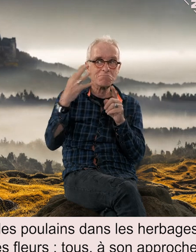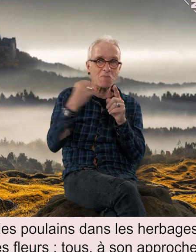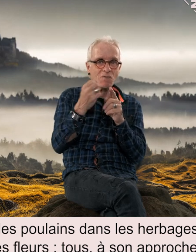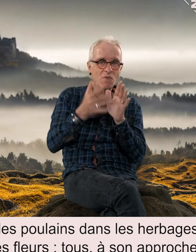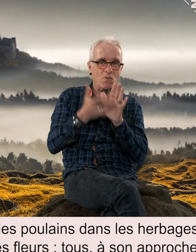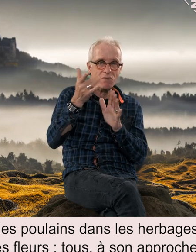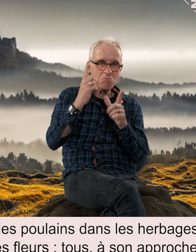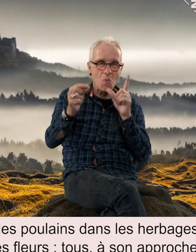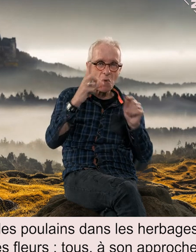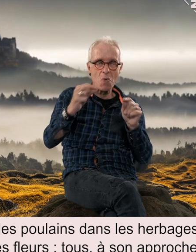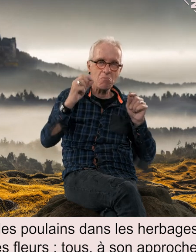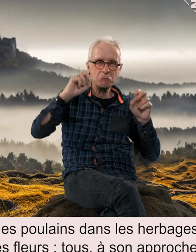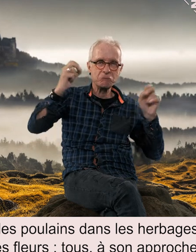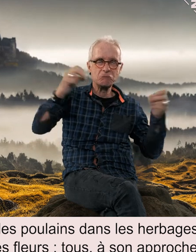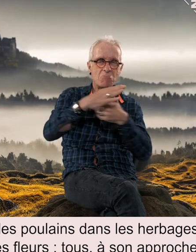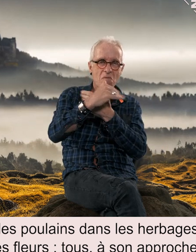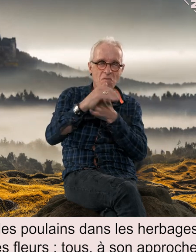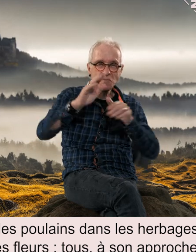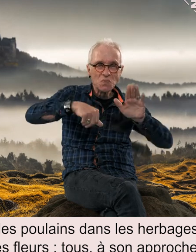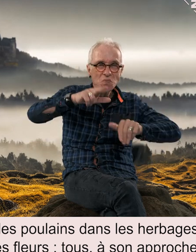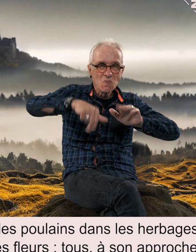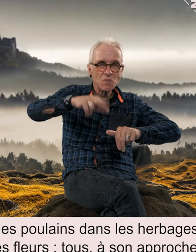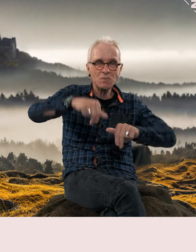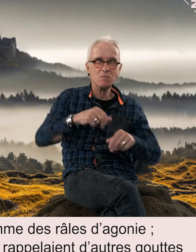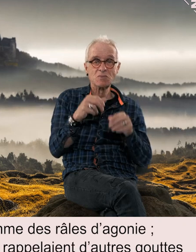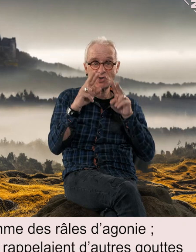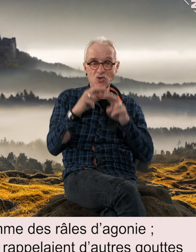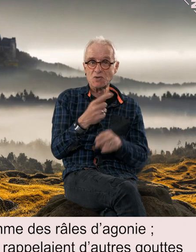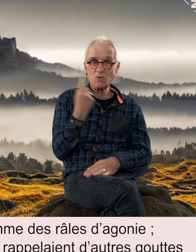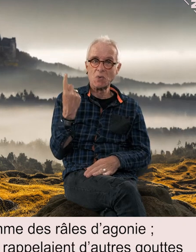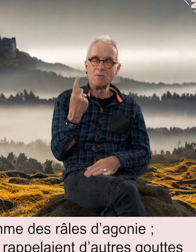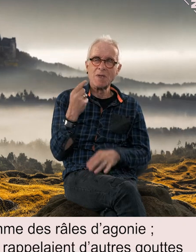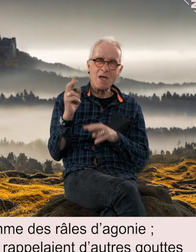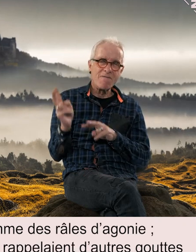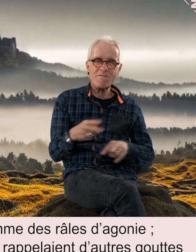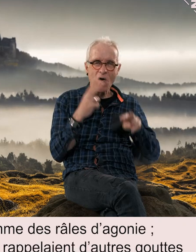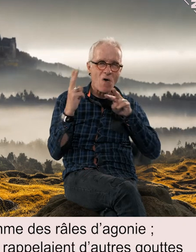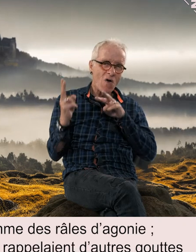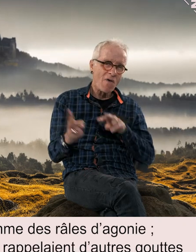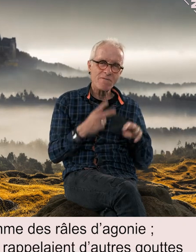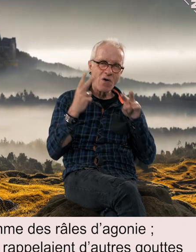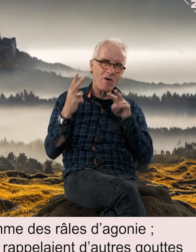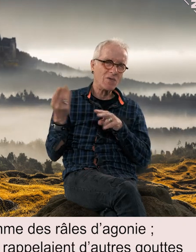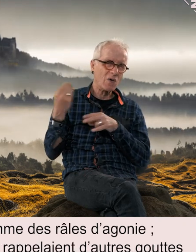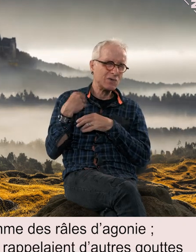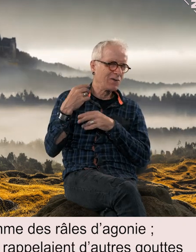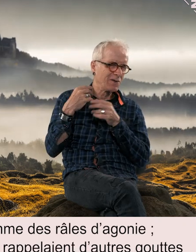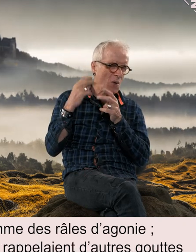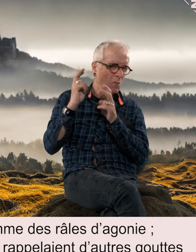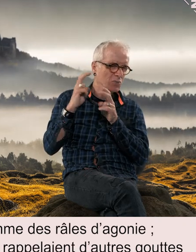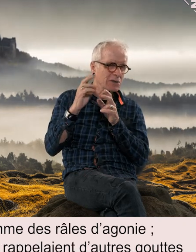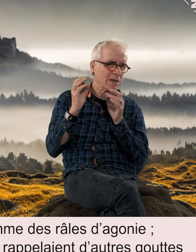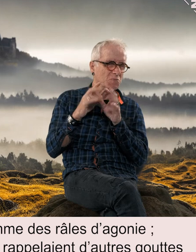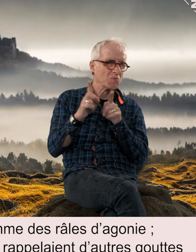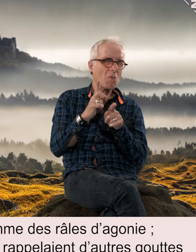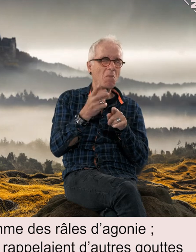s'envolaient bien vite. Il rechercha les solitudes mais le vent apportait à son oreille comme des râles d'agonie, les